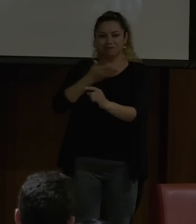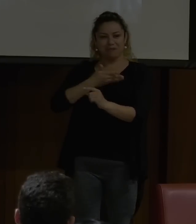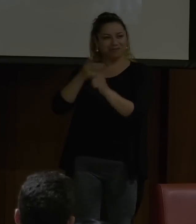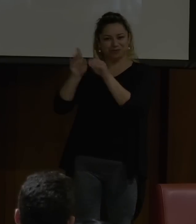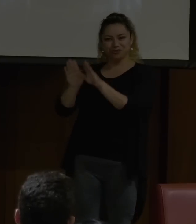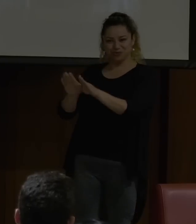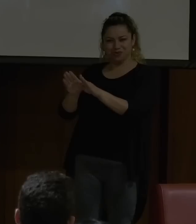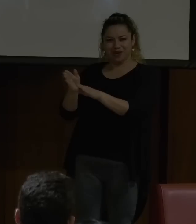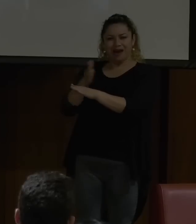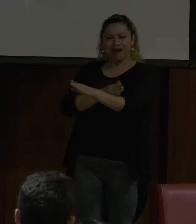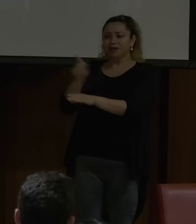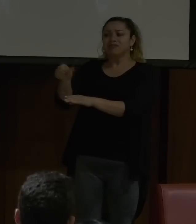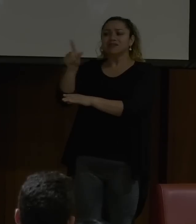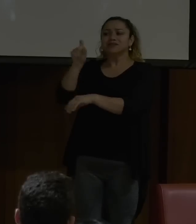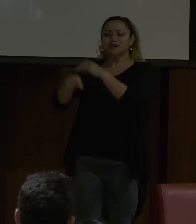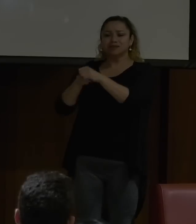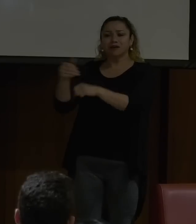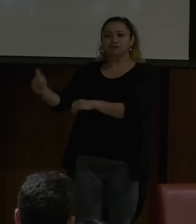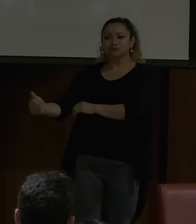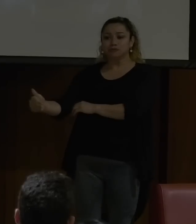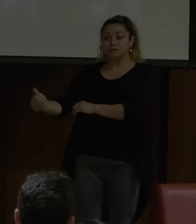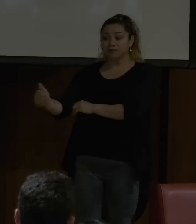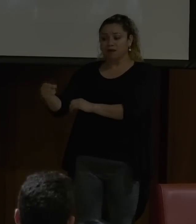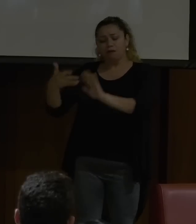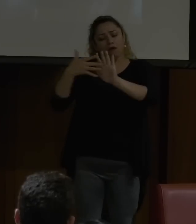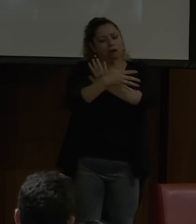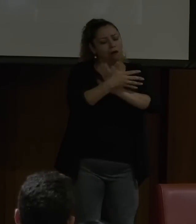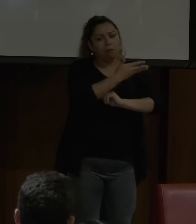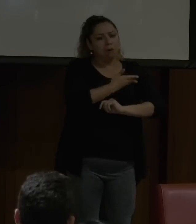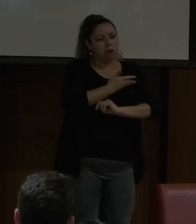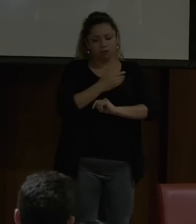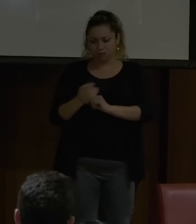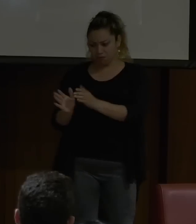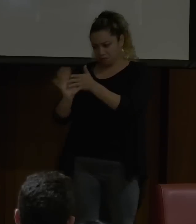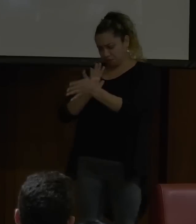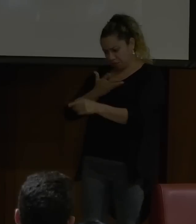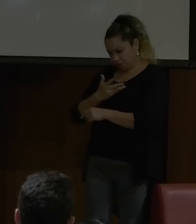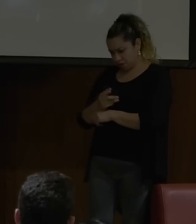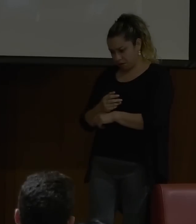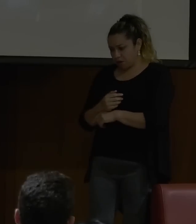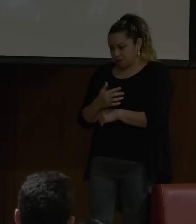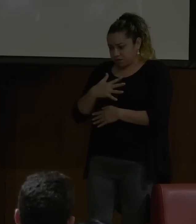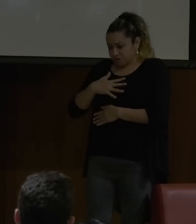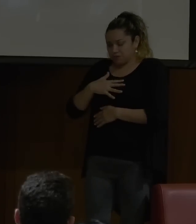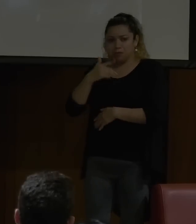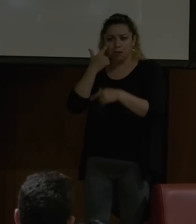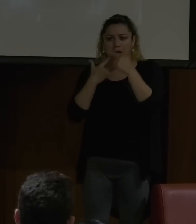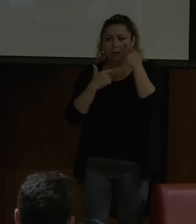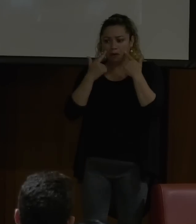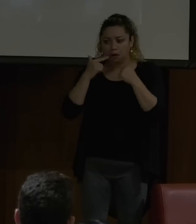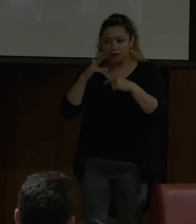tenía 16 años. Ella lloró al escucharlo, pero no fue un llanto de alegría, sino de culpa, de vergüenza,